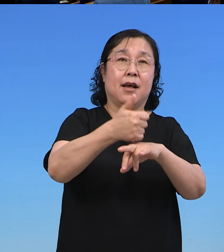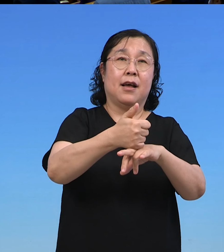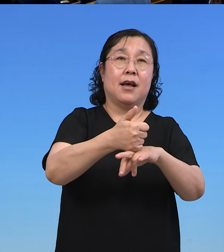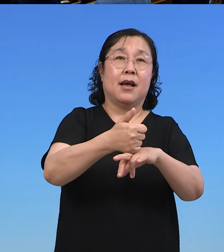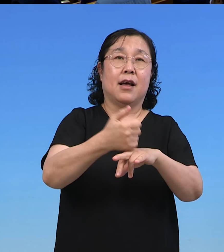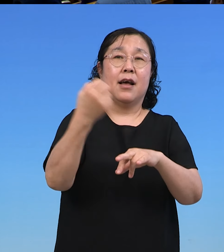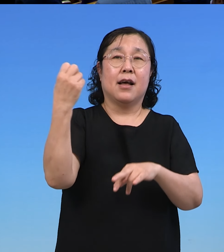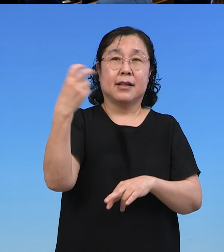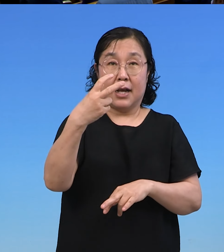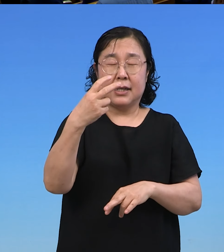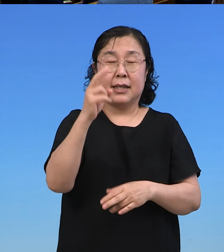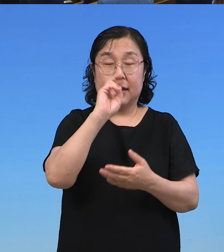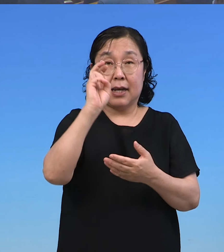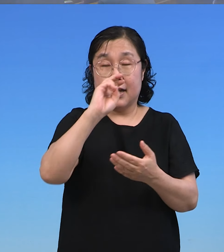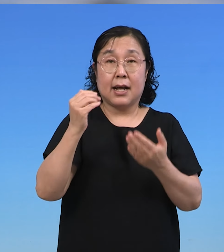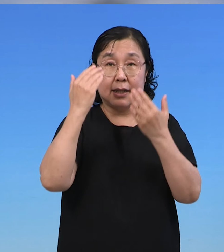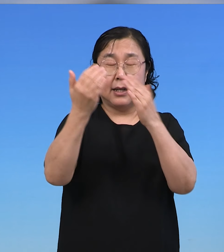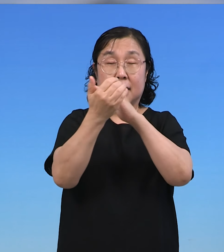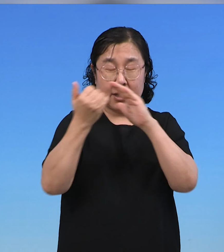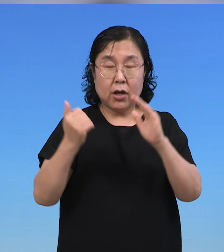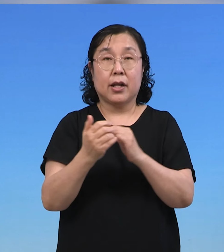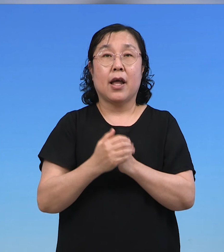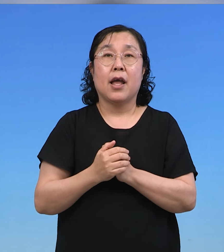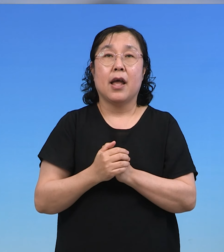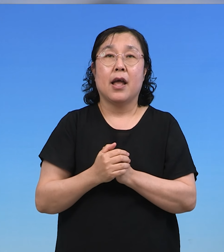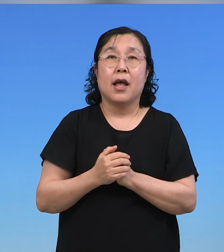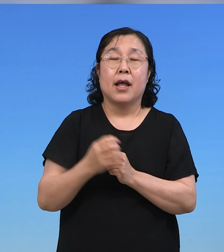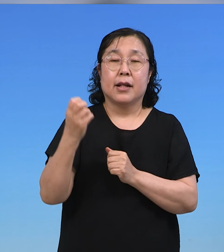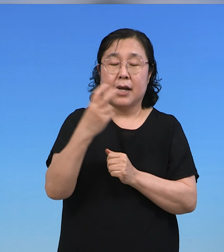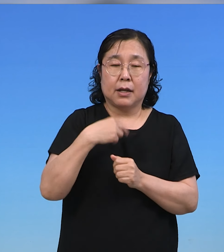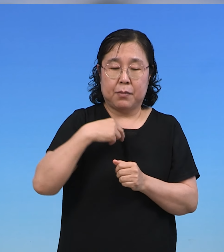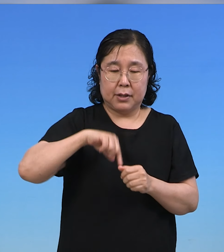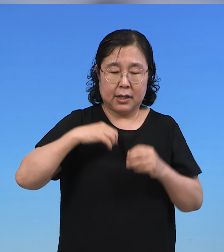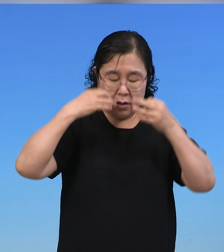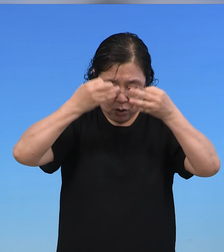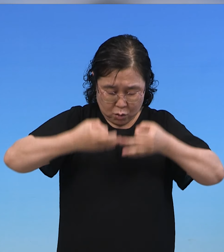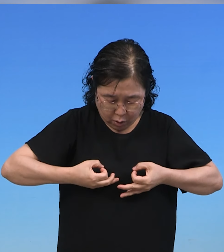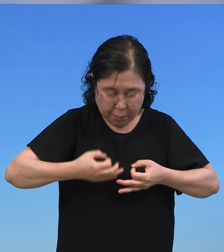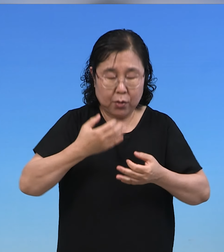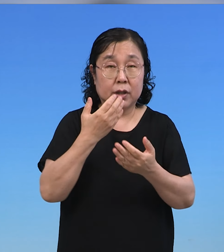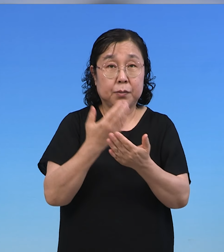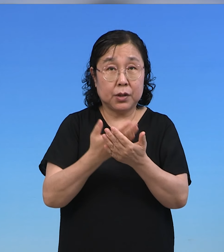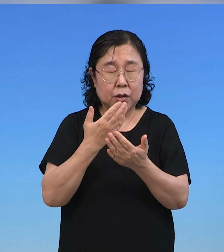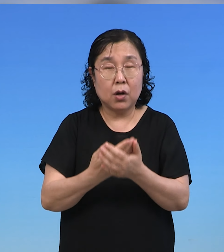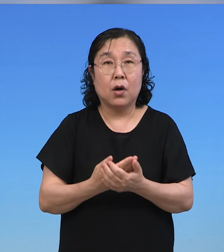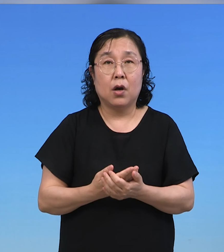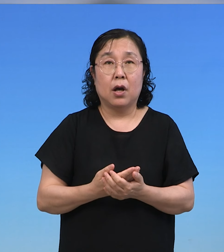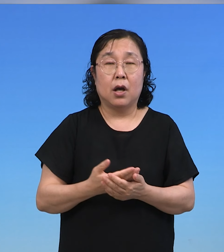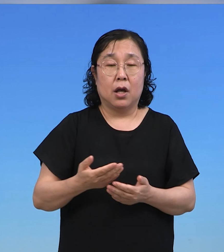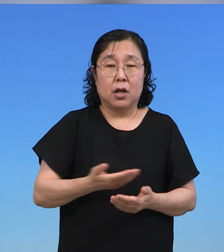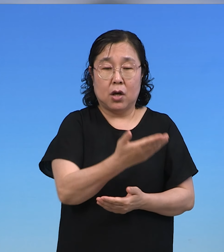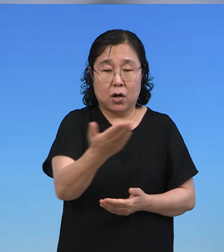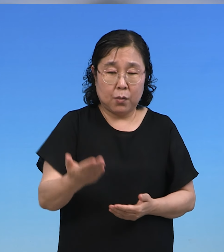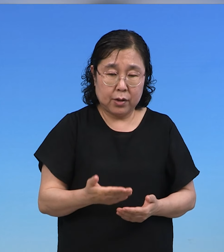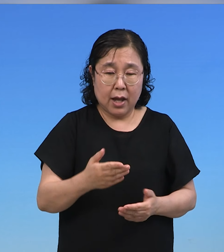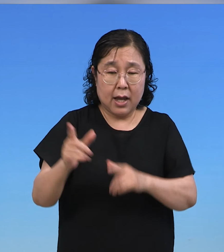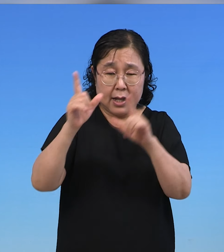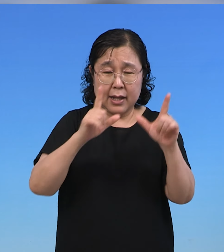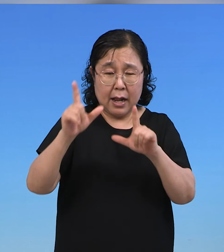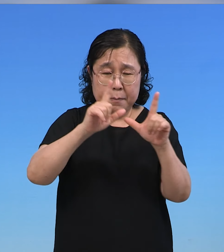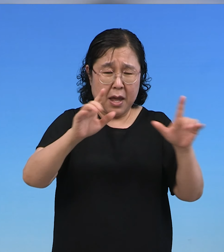우리 후렴부터 다시 한번 찬양하기 전에요, 다시 한번 여러분 돌아보세요. 여러분 인생에 바람에 나는 겨와 같이